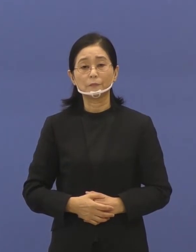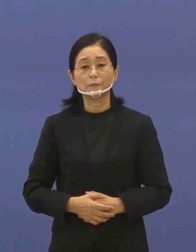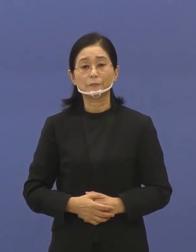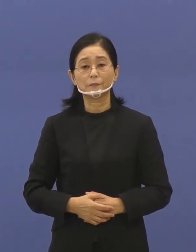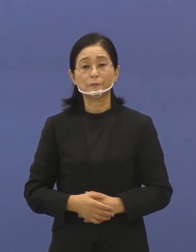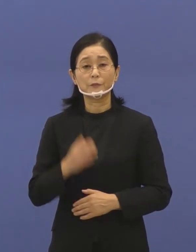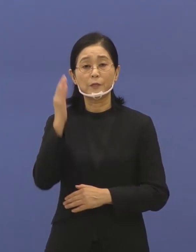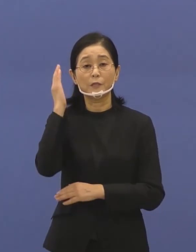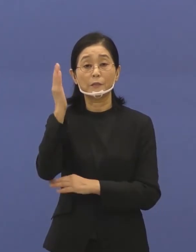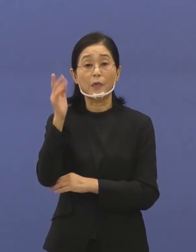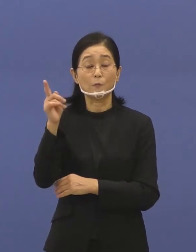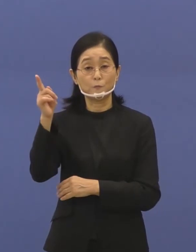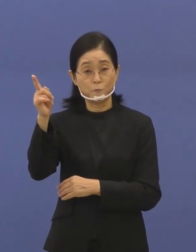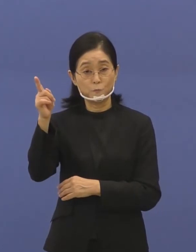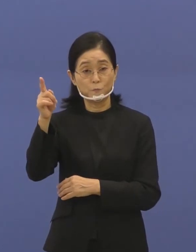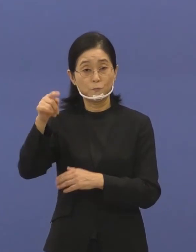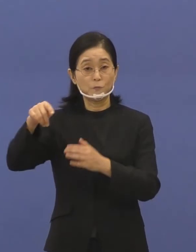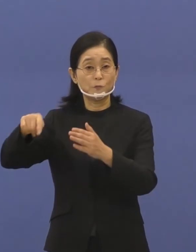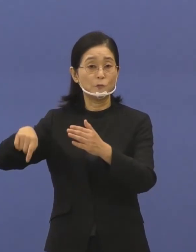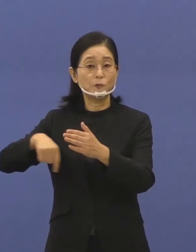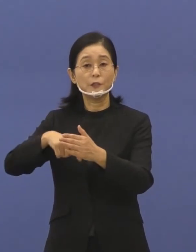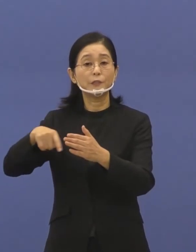政府内部にも